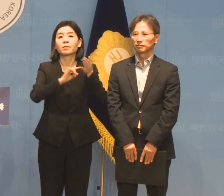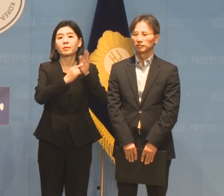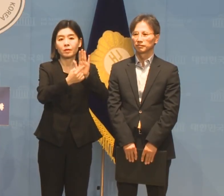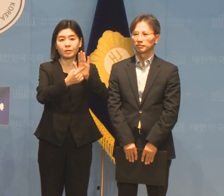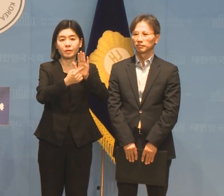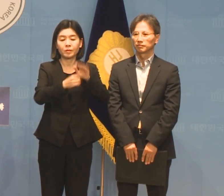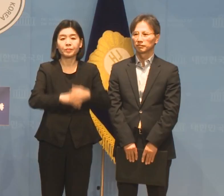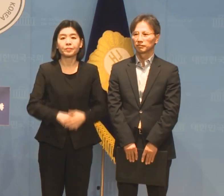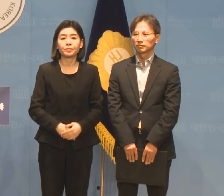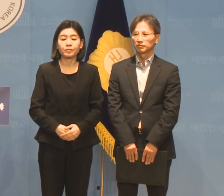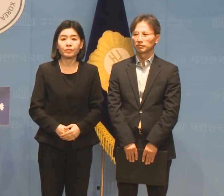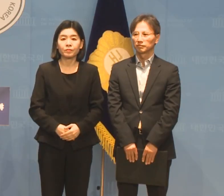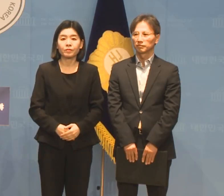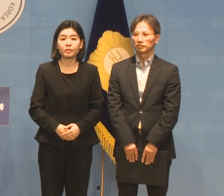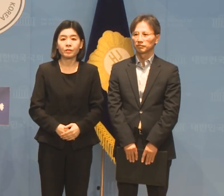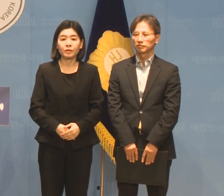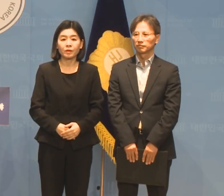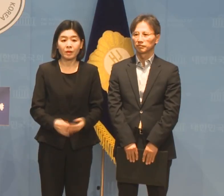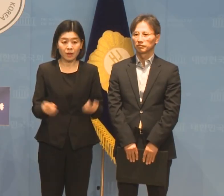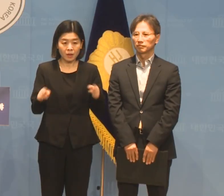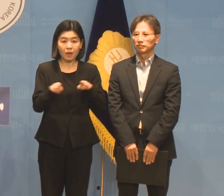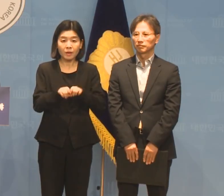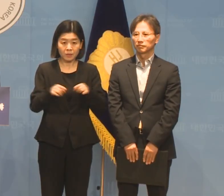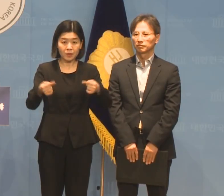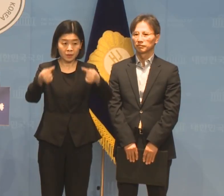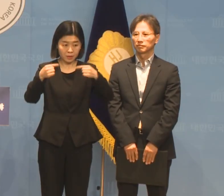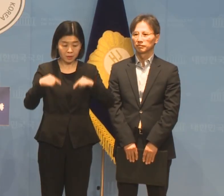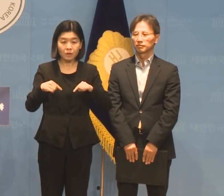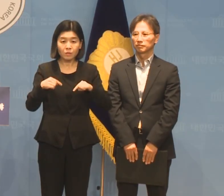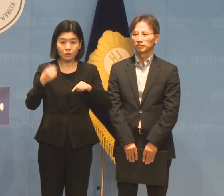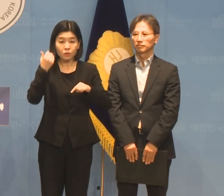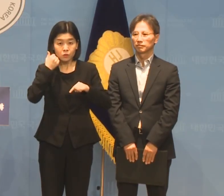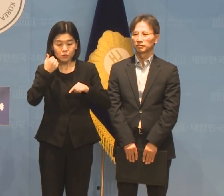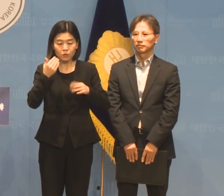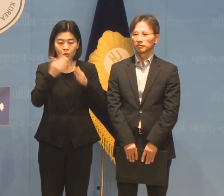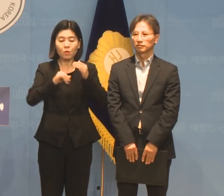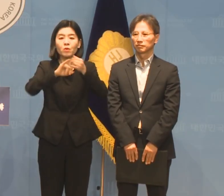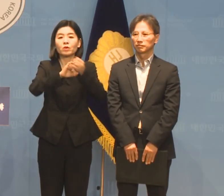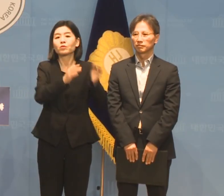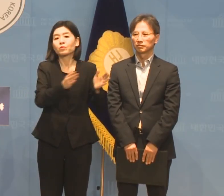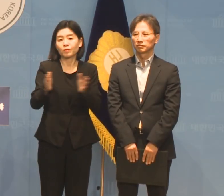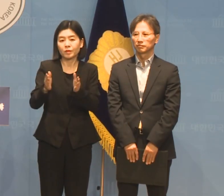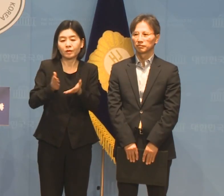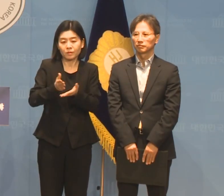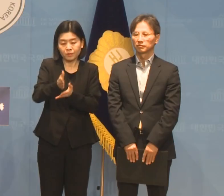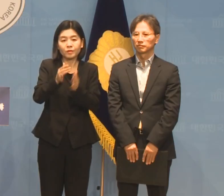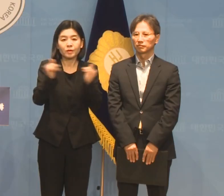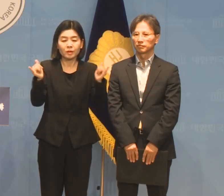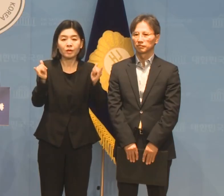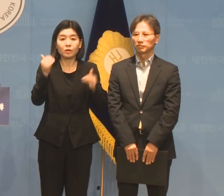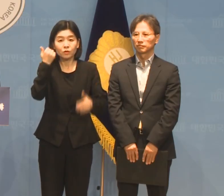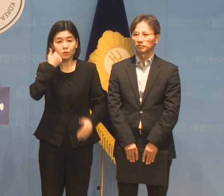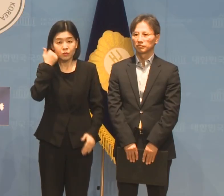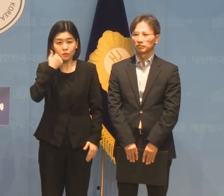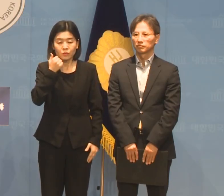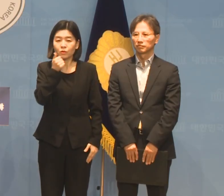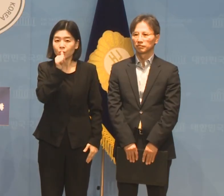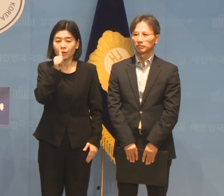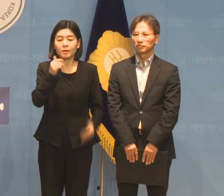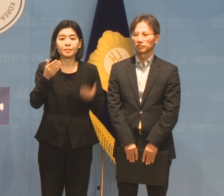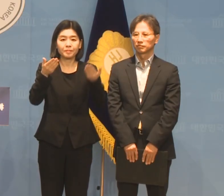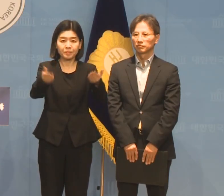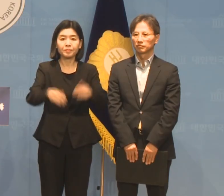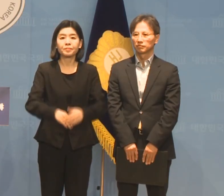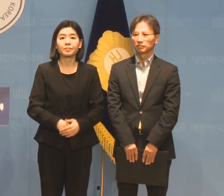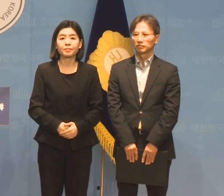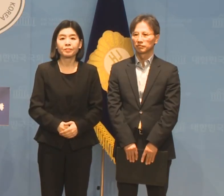오늘 공약 발표에 함께해 주시고 이 공약을 준비해 주신 전문가분들을 먼저 소개하겠습니다. 지난번에 소개를